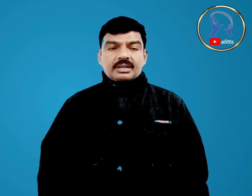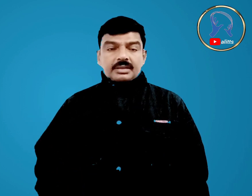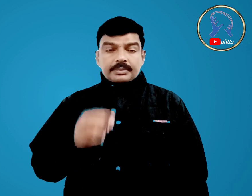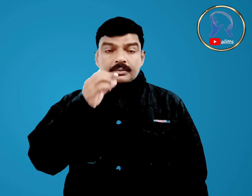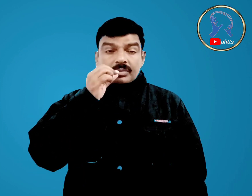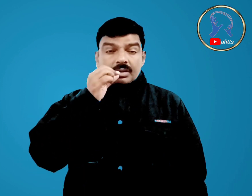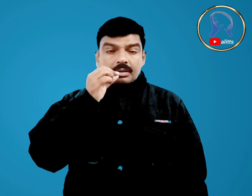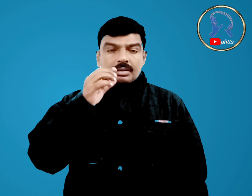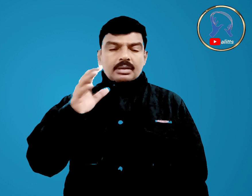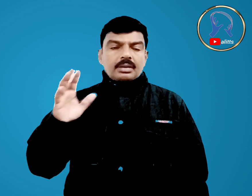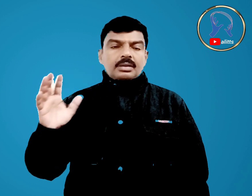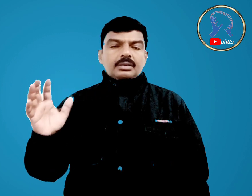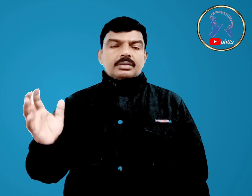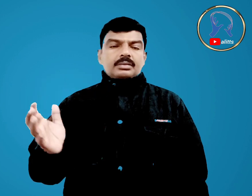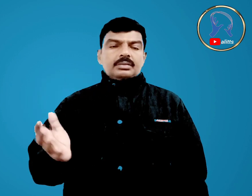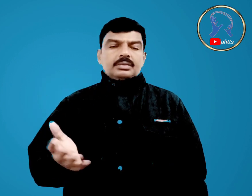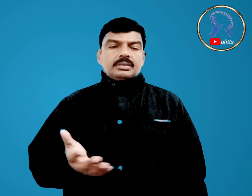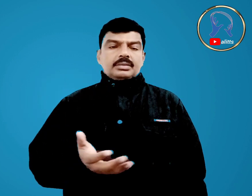नमकियात और